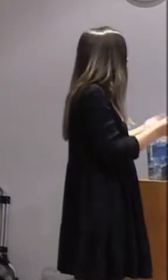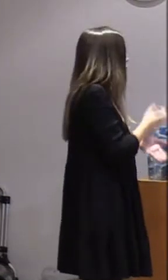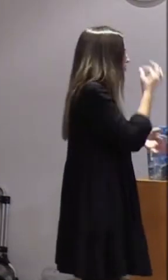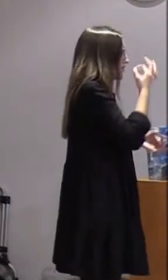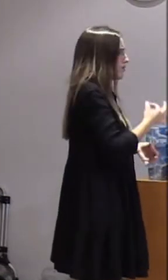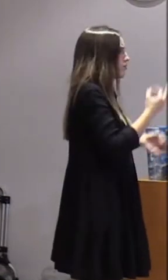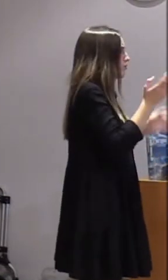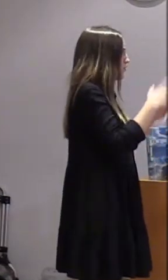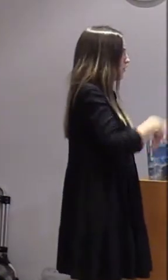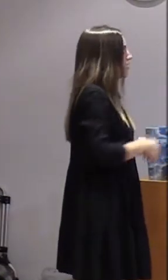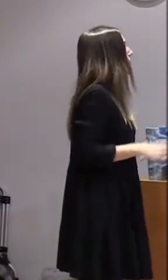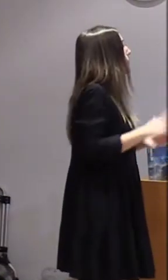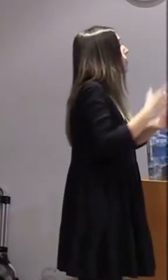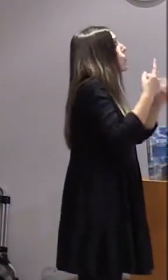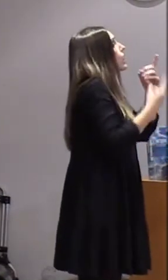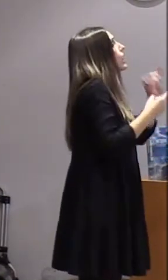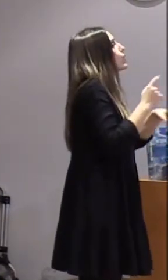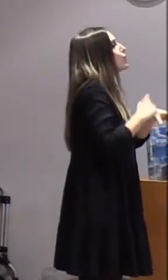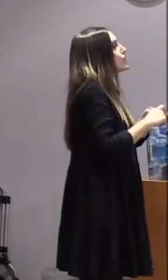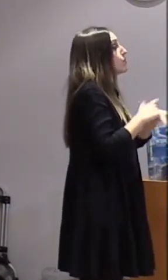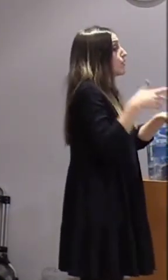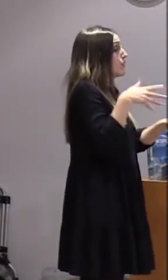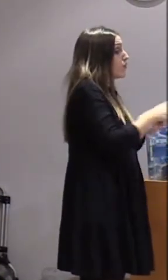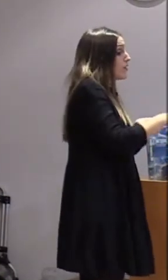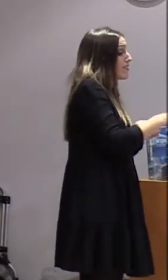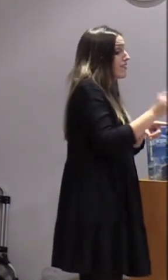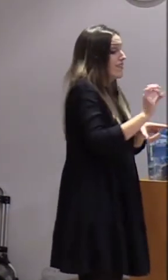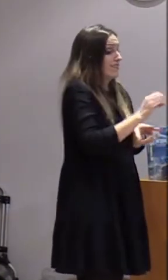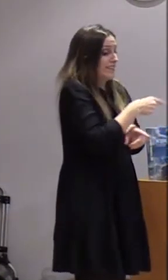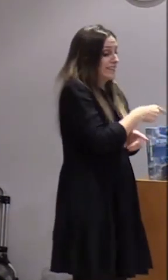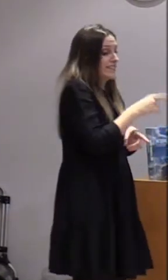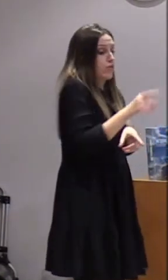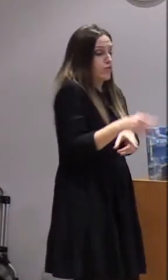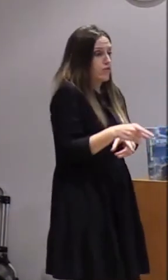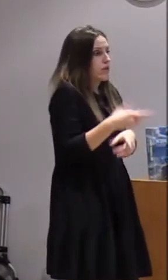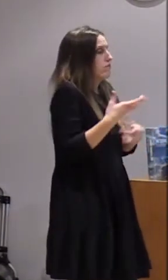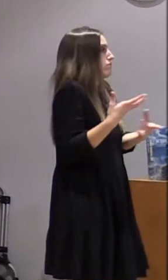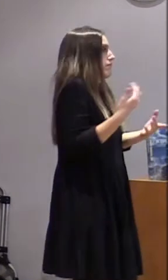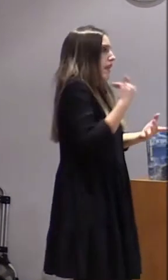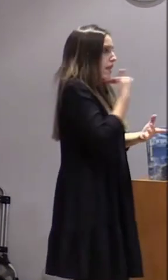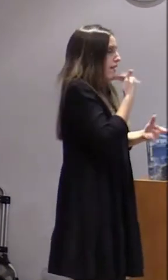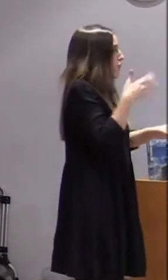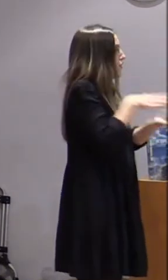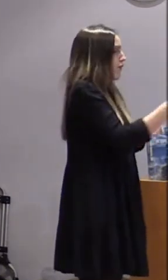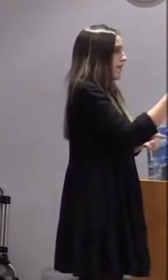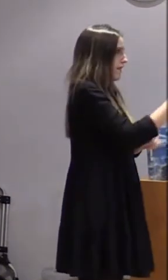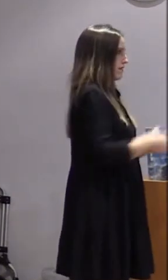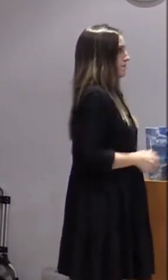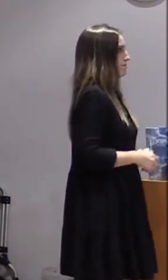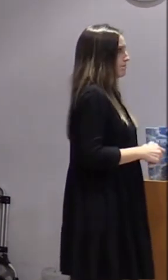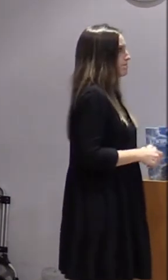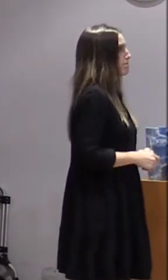concluyente. Pero algún tipo de influencia, o de una o de otra, desde luego que tuvo en el cuadro de Turner.